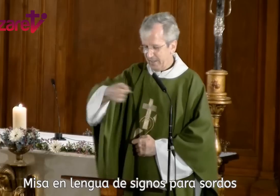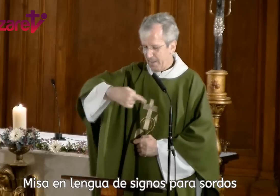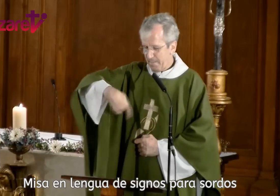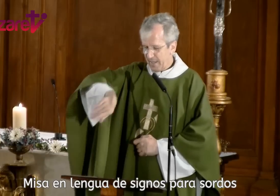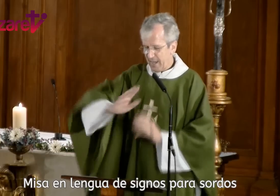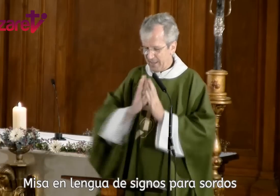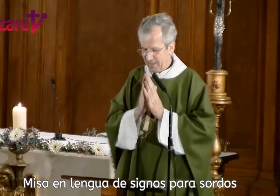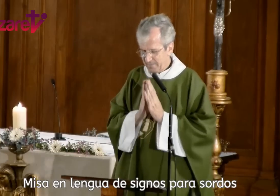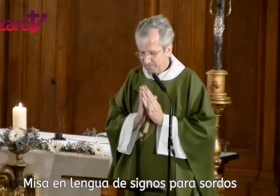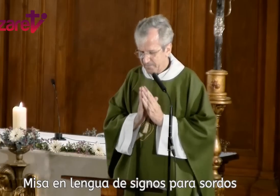ten piedad.